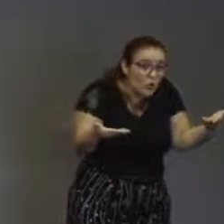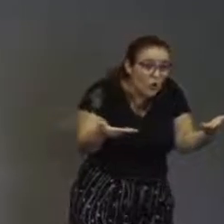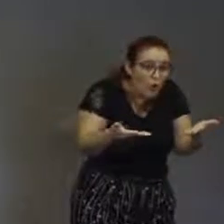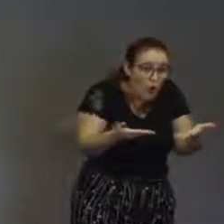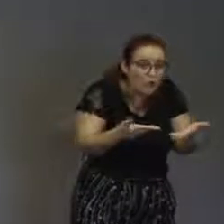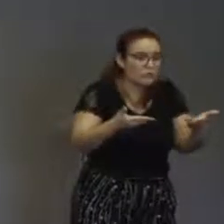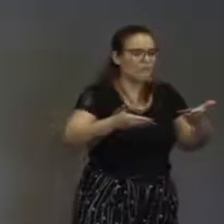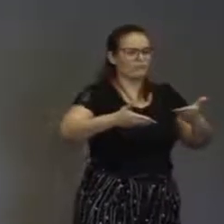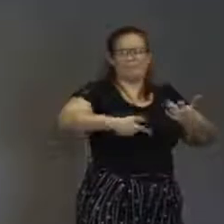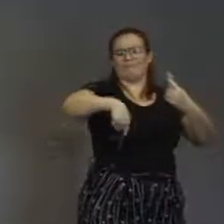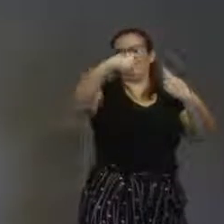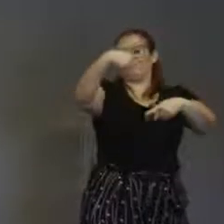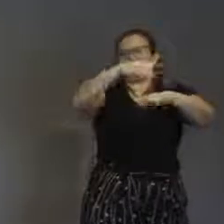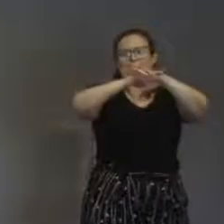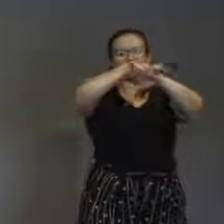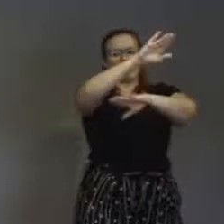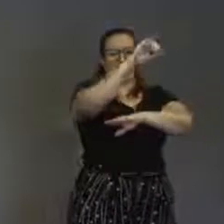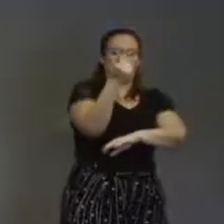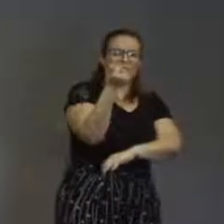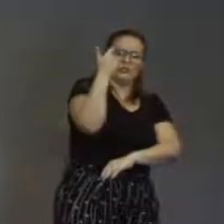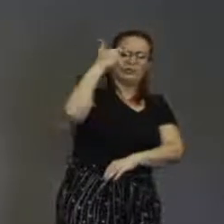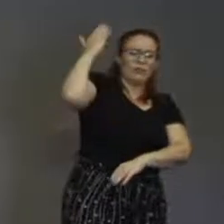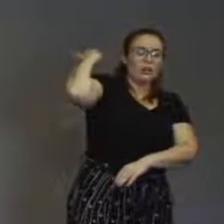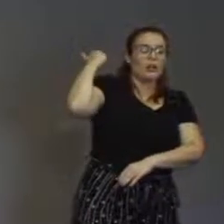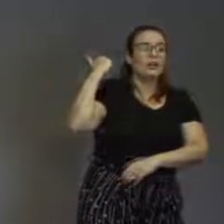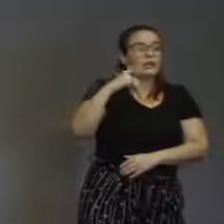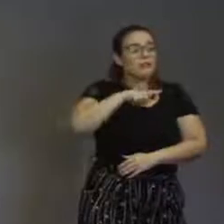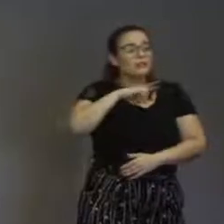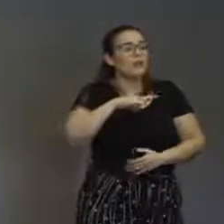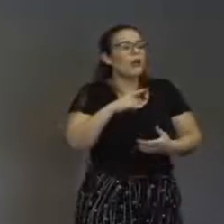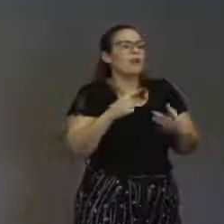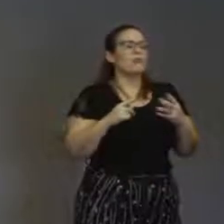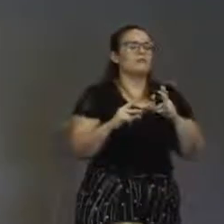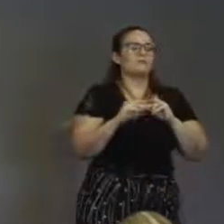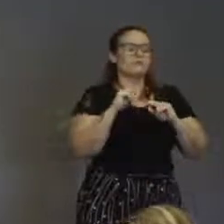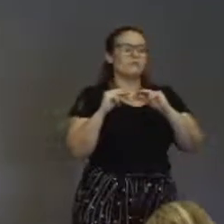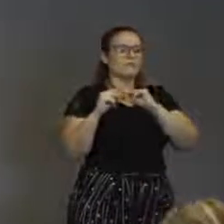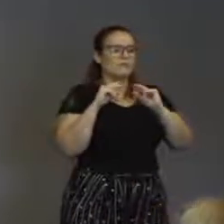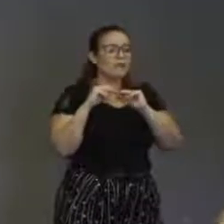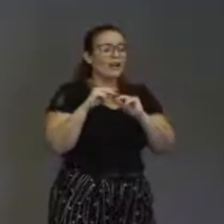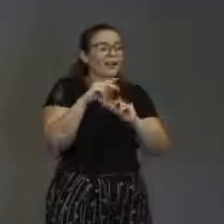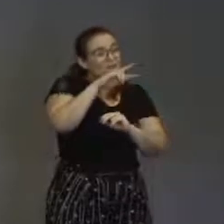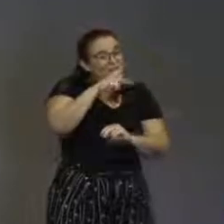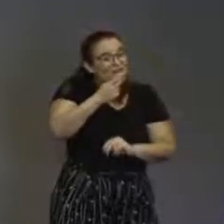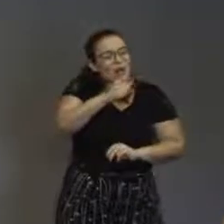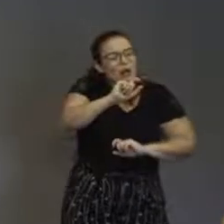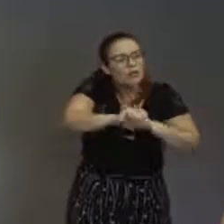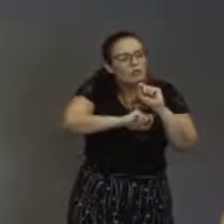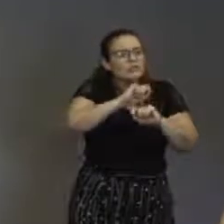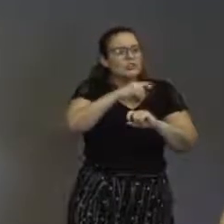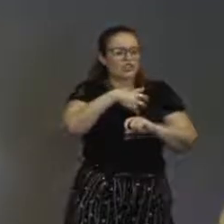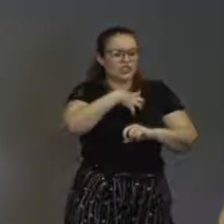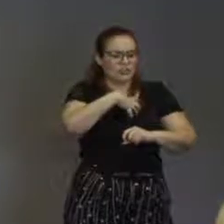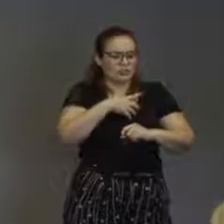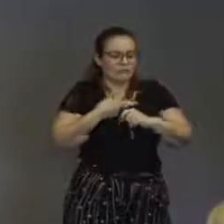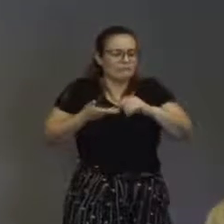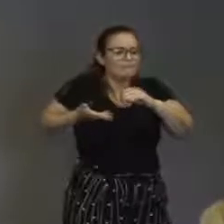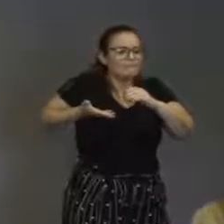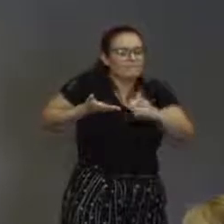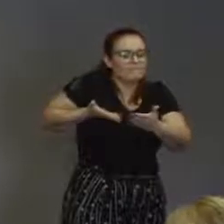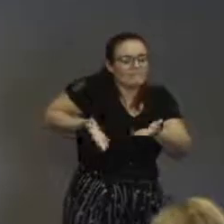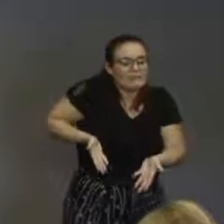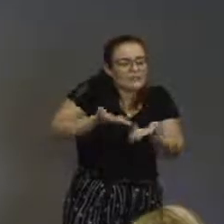aí um burburinho de adjetivações, inclusive inteligentes, criativas, sustentáveis, empreendedoras, inovadoras, enfim, tudo que a gente quiser